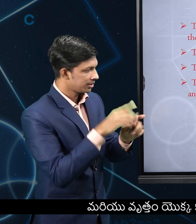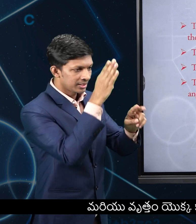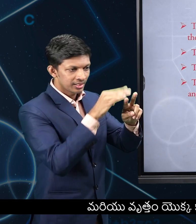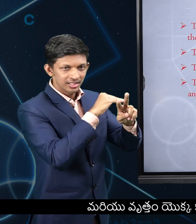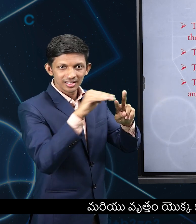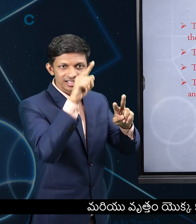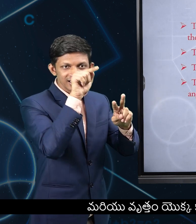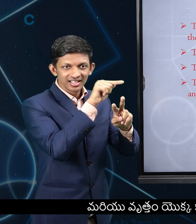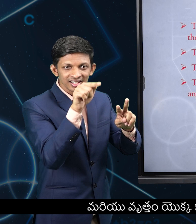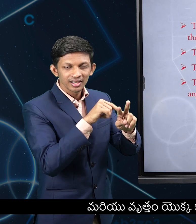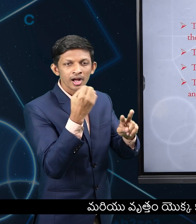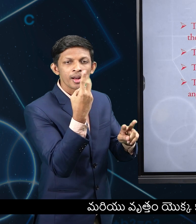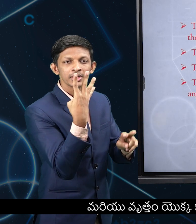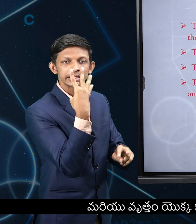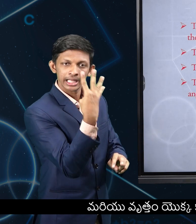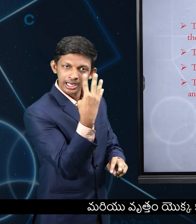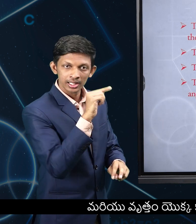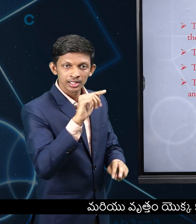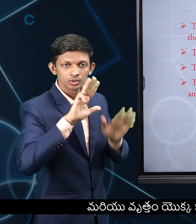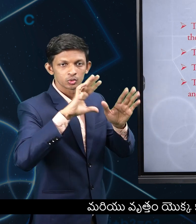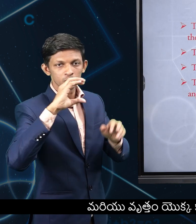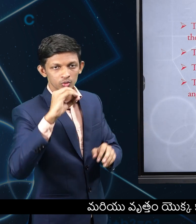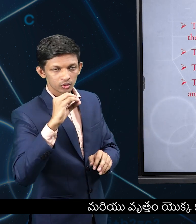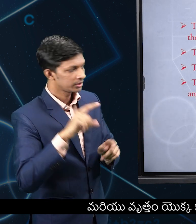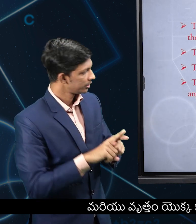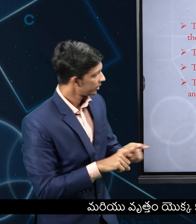360 డిగ్రీలు బై 4 90 డిగ్రీలు.